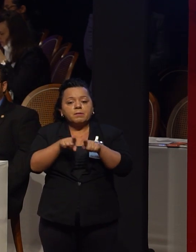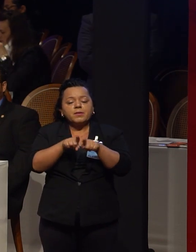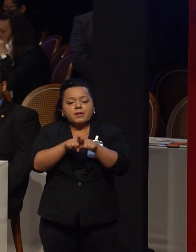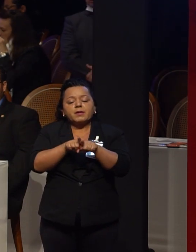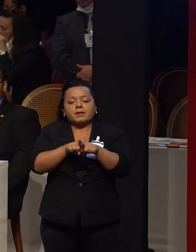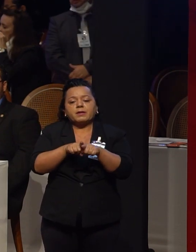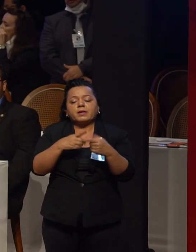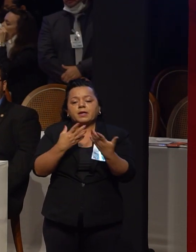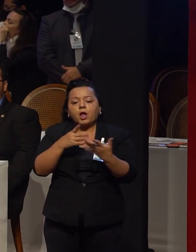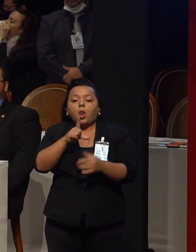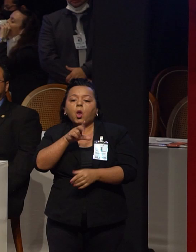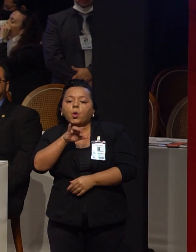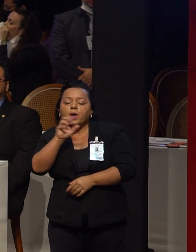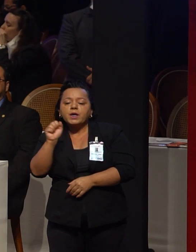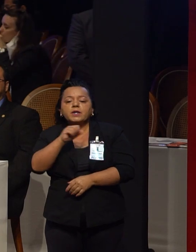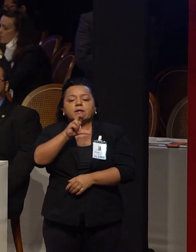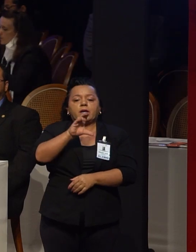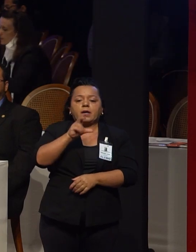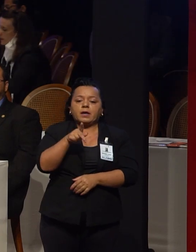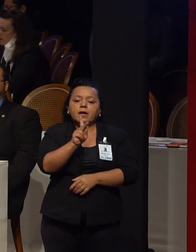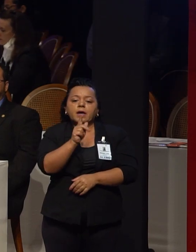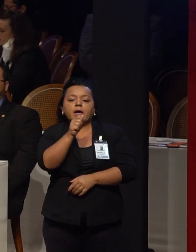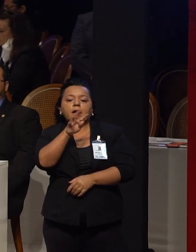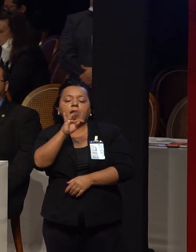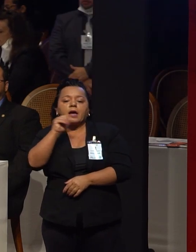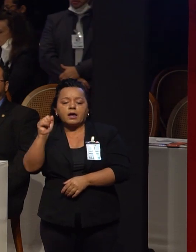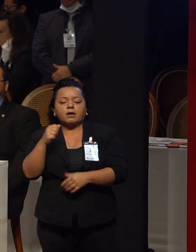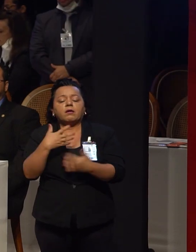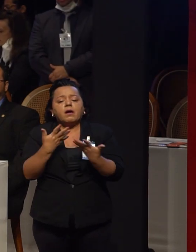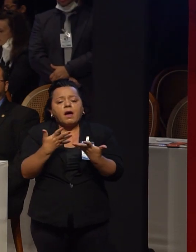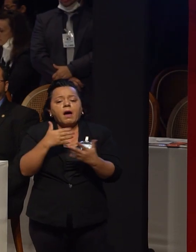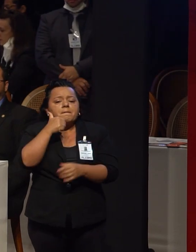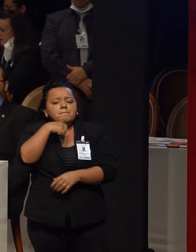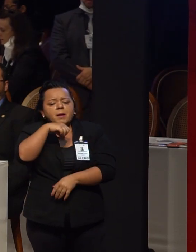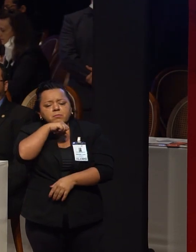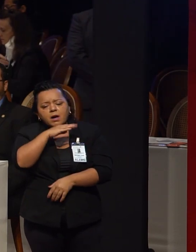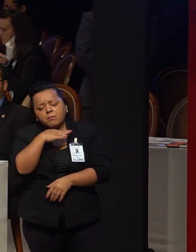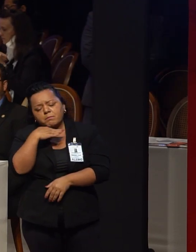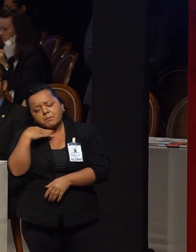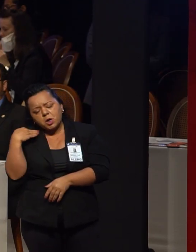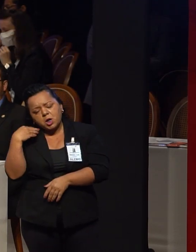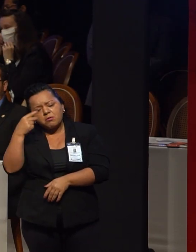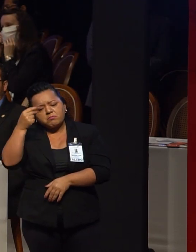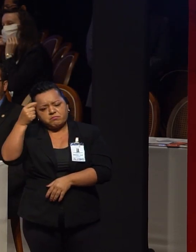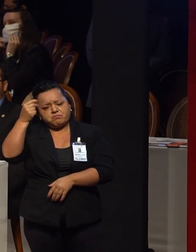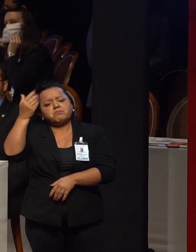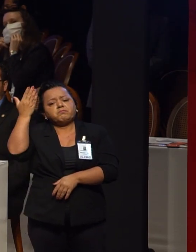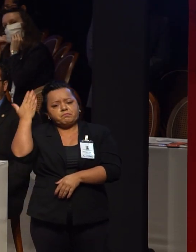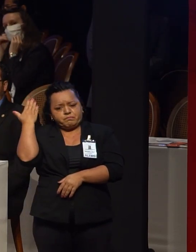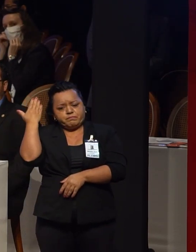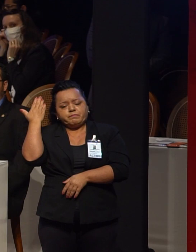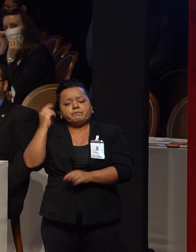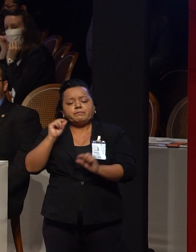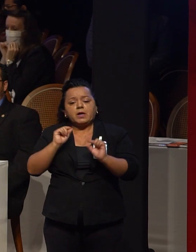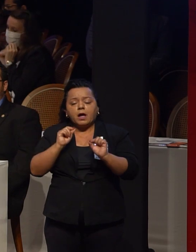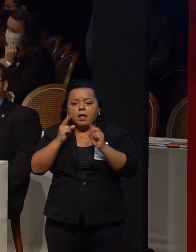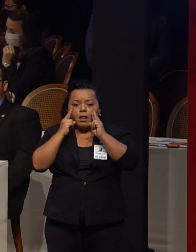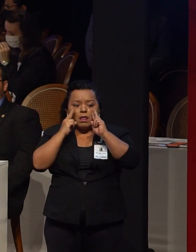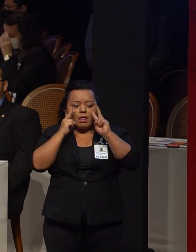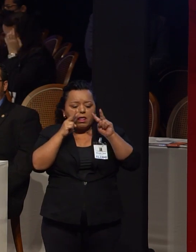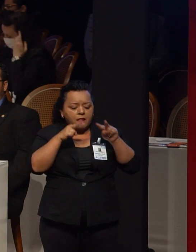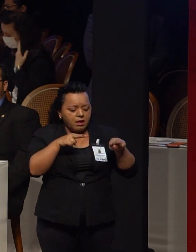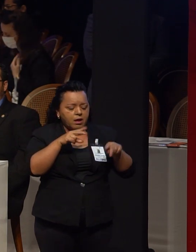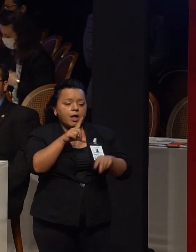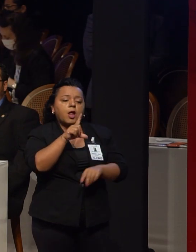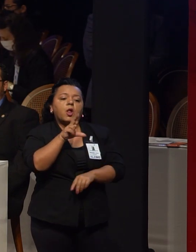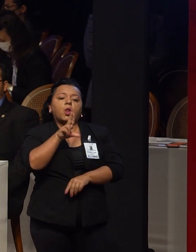cuidar de mim e dos outros irmãos, que nós perdemos a nossa mãe muito cedo. Então, eu olhei e falei assim,